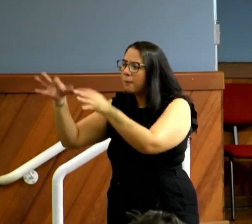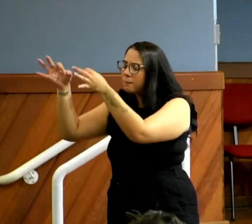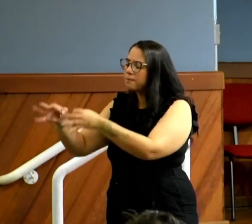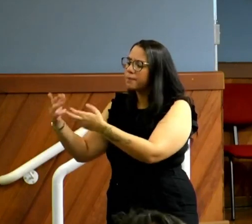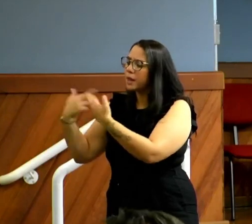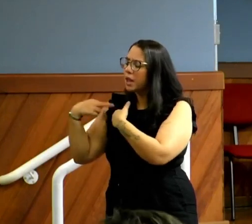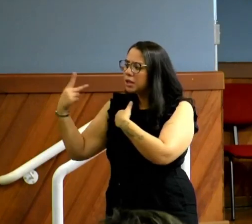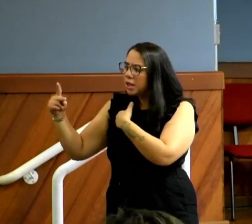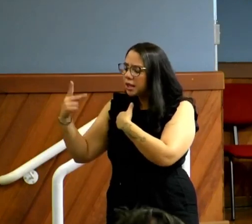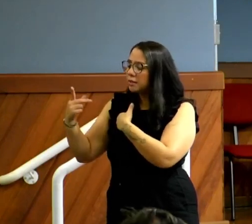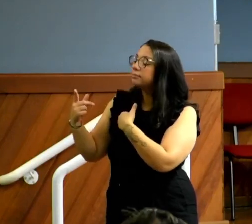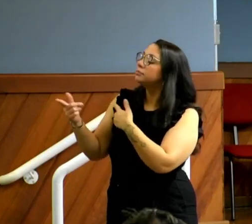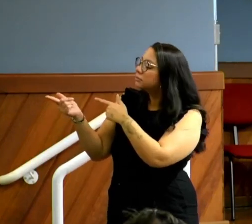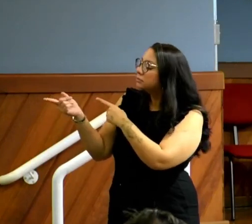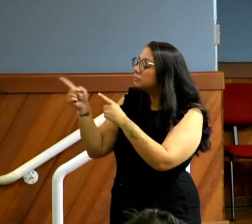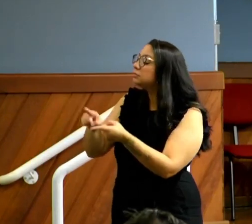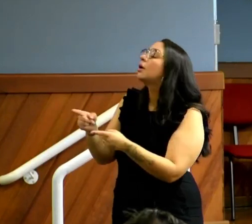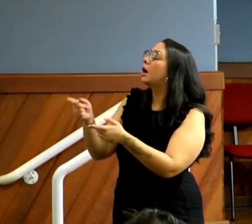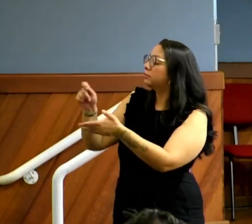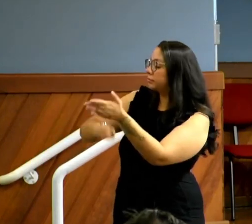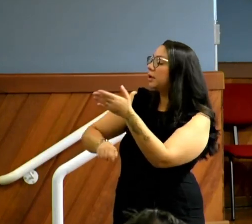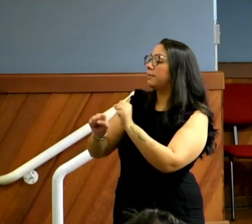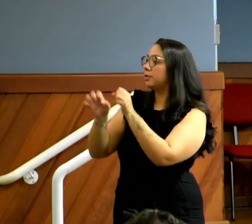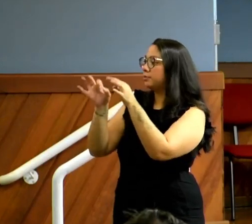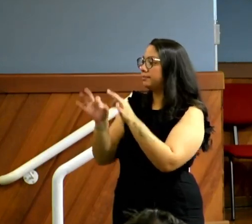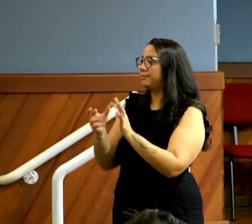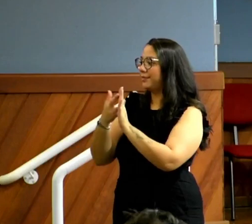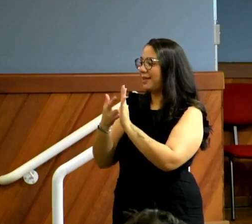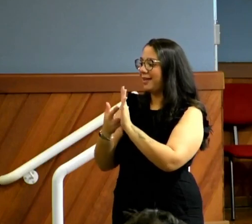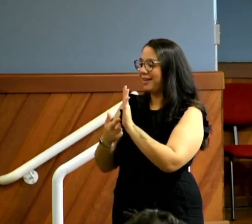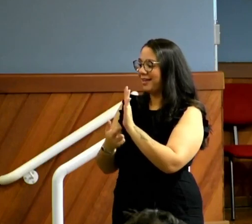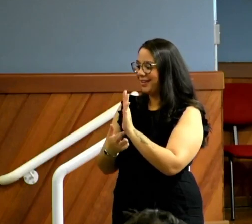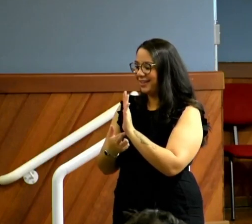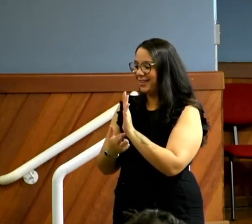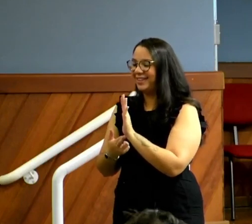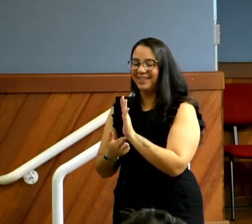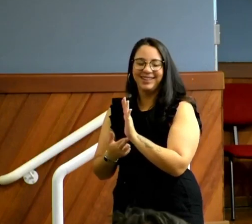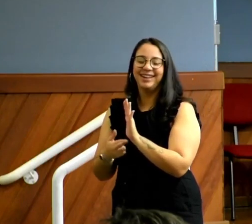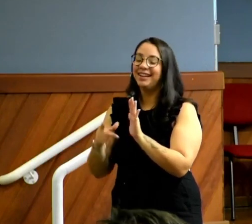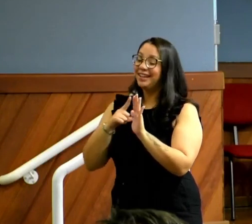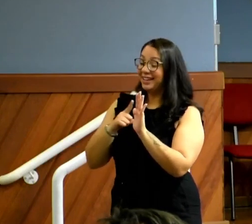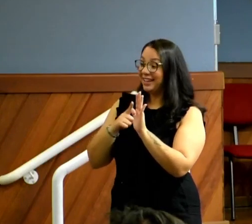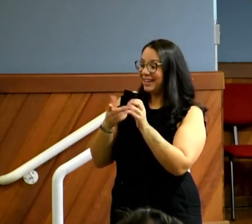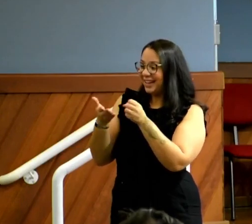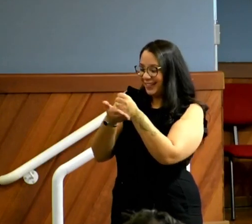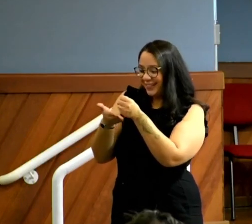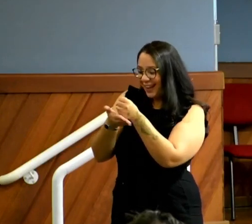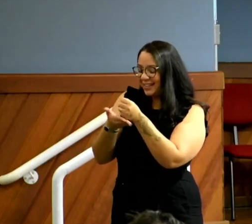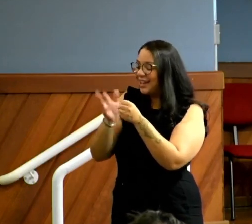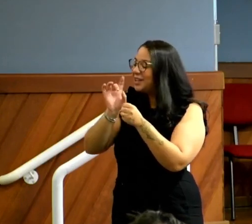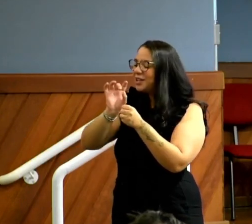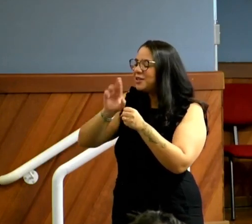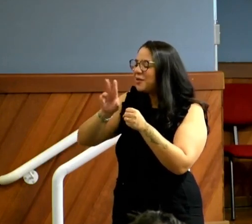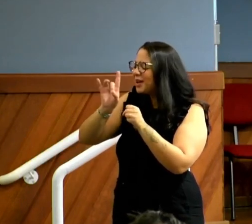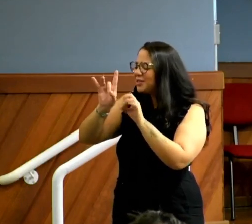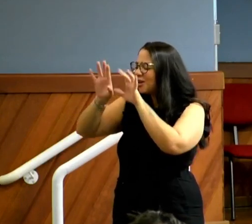digamos assim. E aí a gente consegue regularizar. Mas é importante buscar essas cadeias, porque elas nos dão base, e não é só para digitalização, mas é